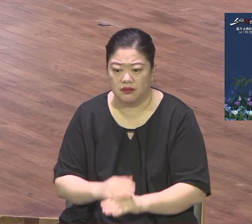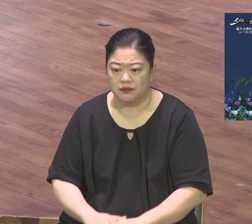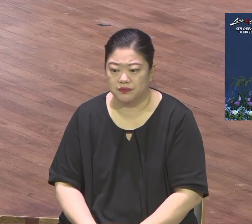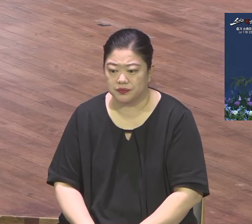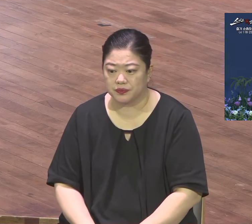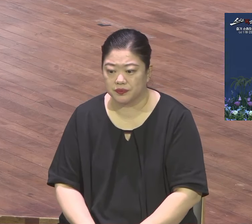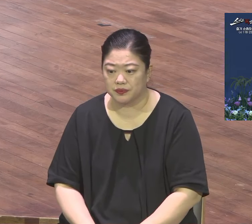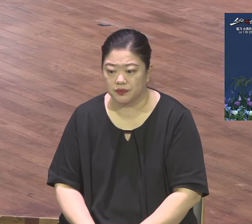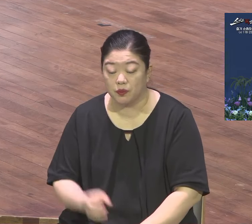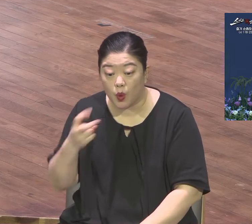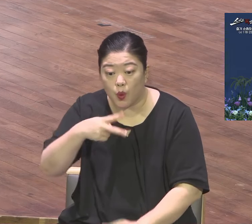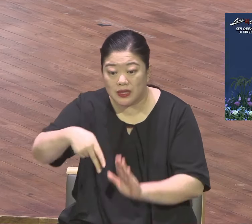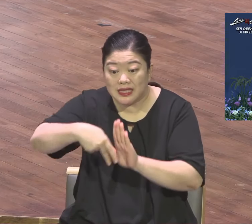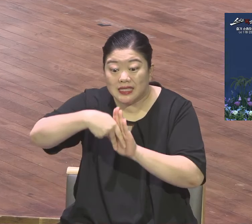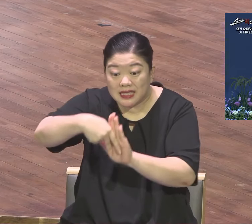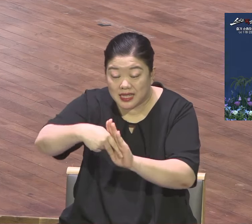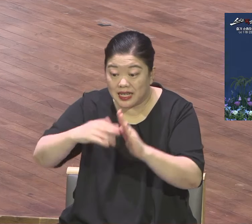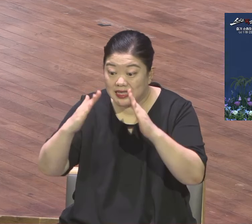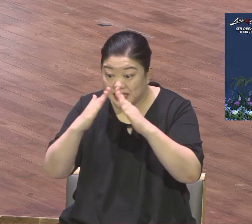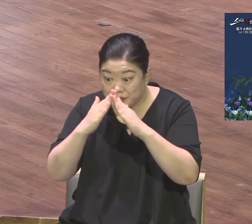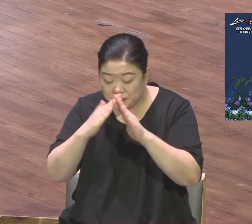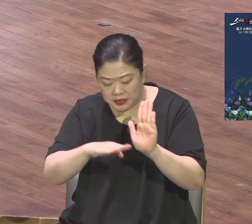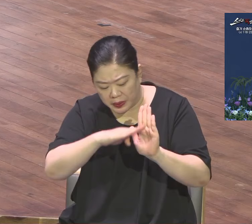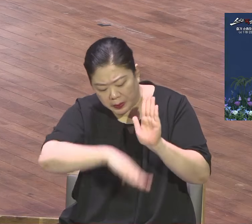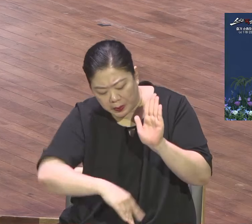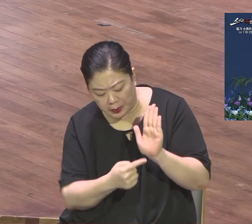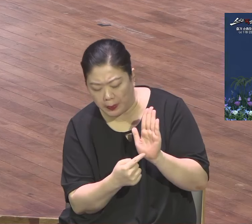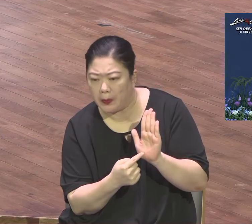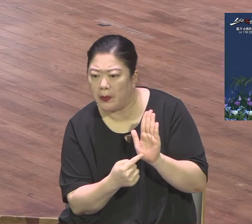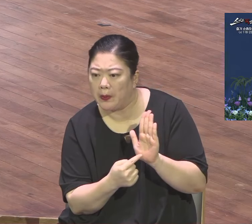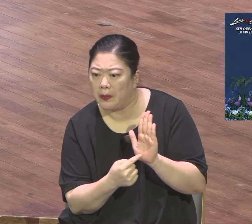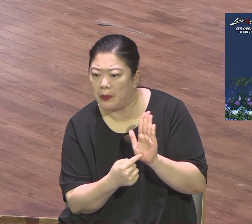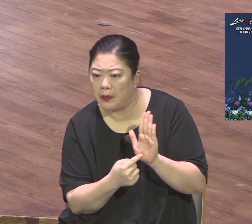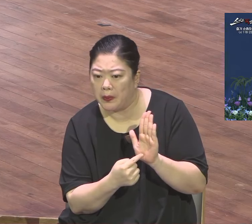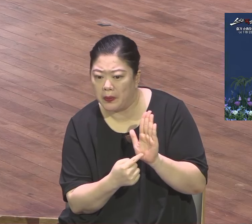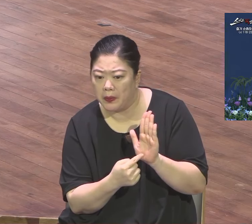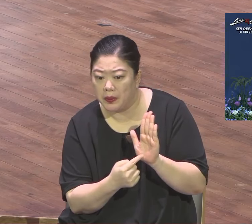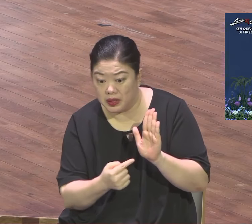이사야가 살고 있는 이 남왕국 유다 여기는 너무